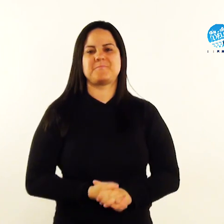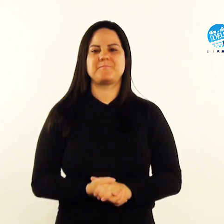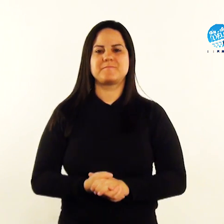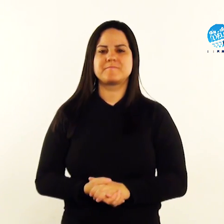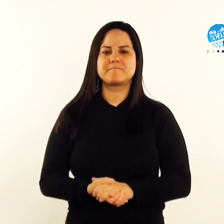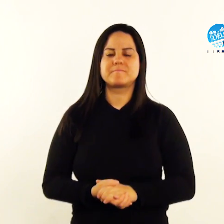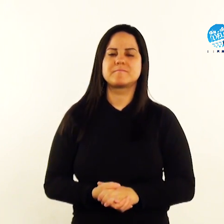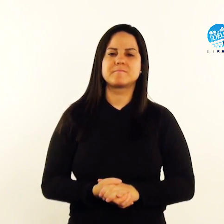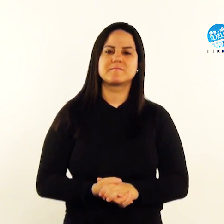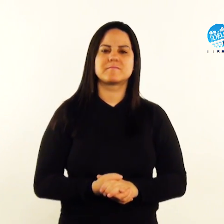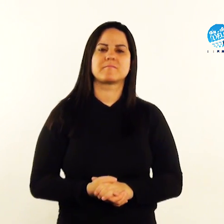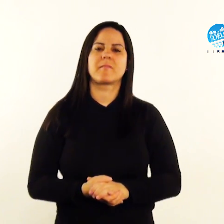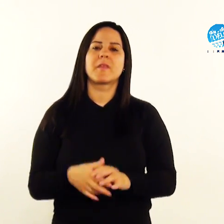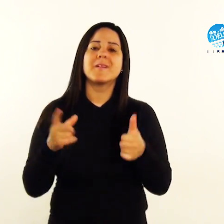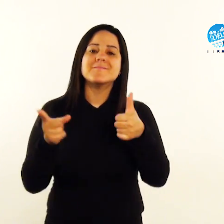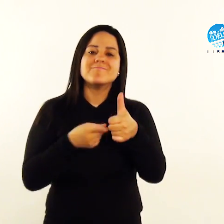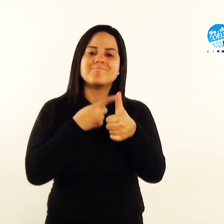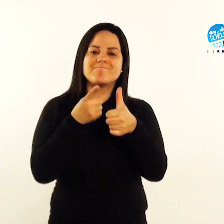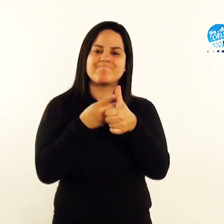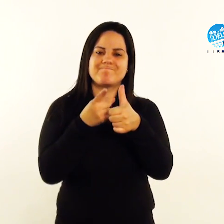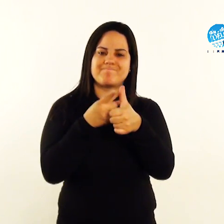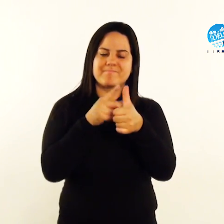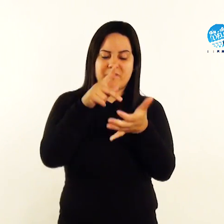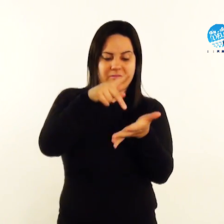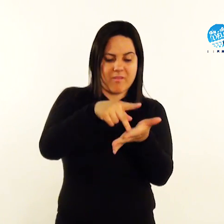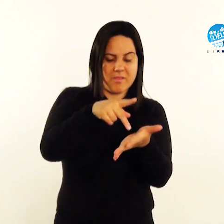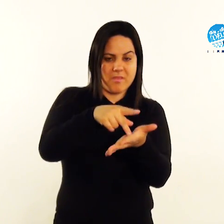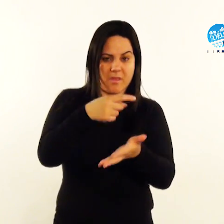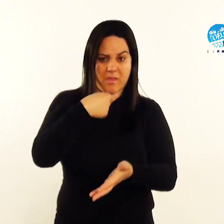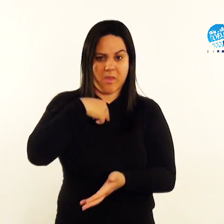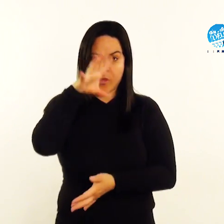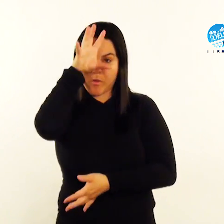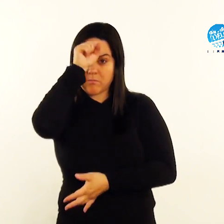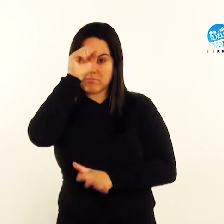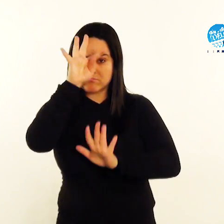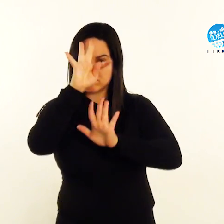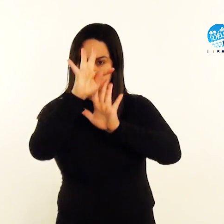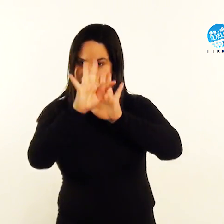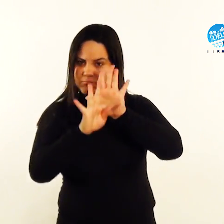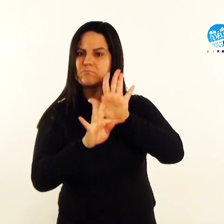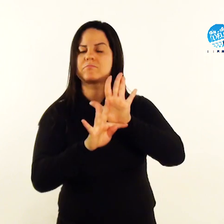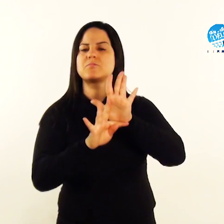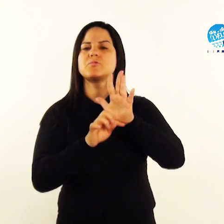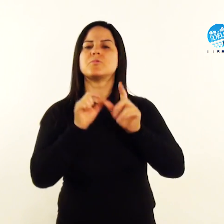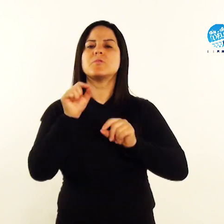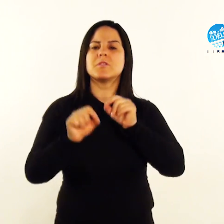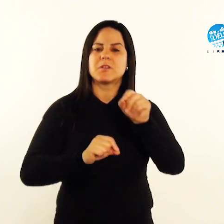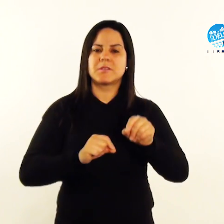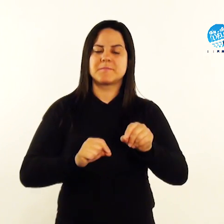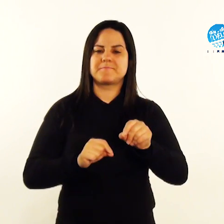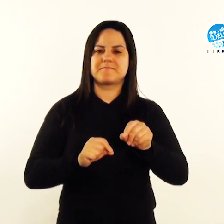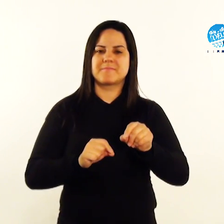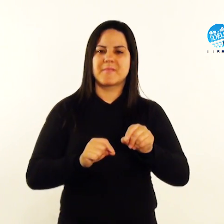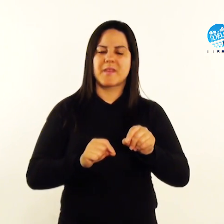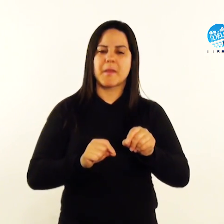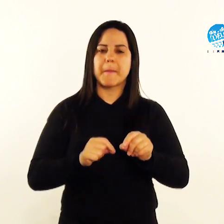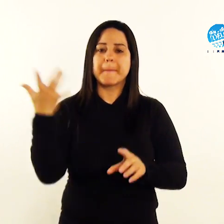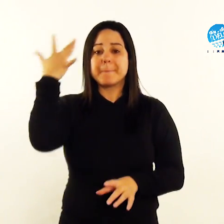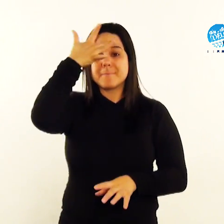primeira verdade que eu quero que eu aprendo aqui nesse texto é que quem busca